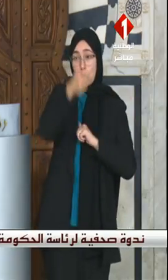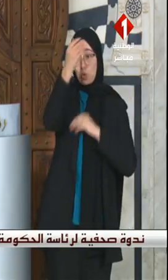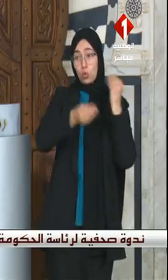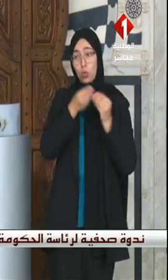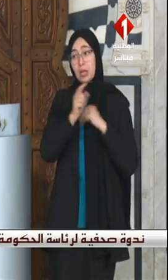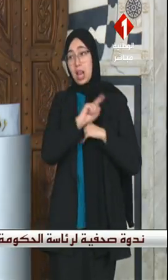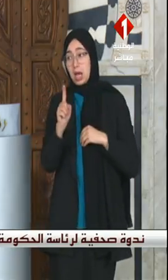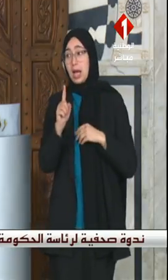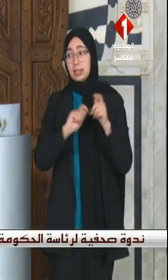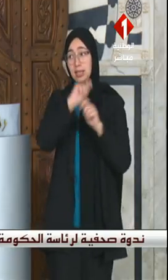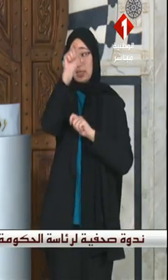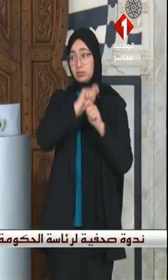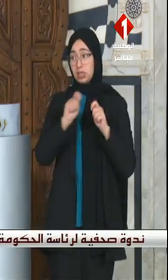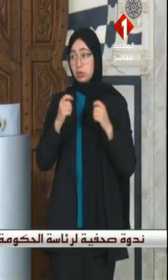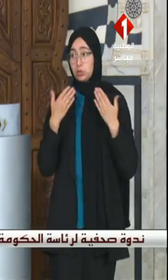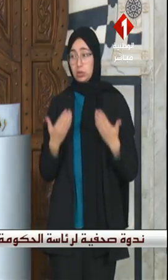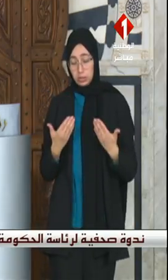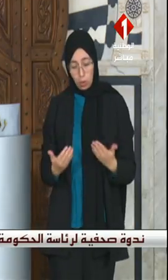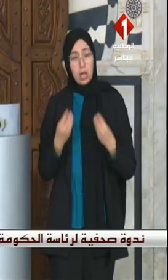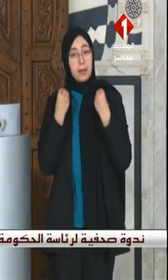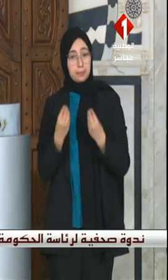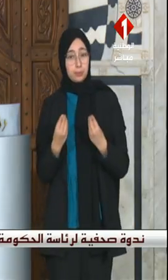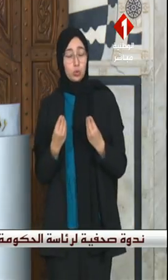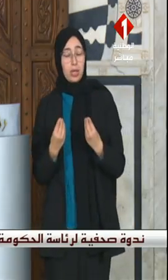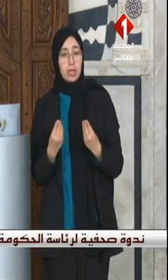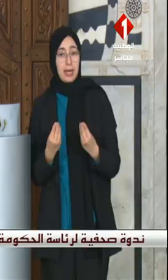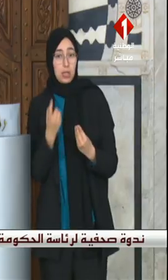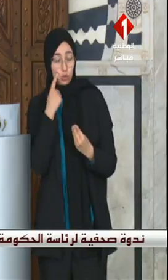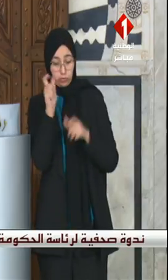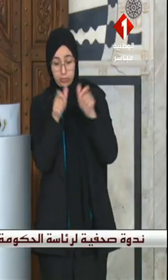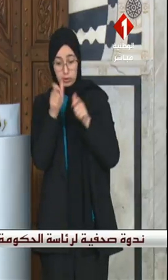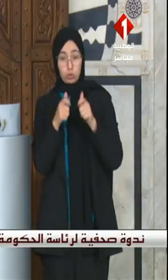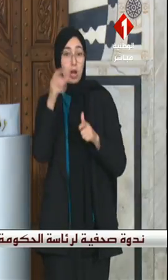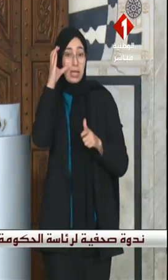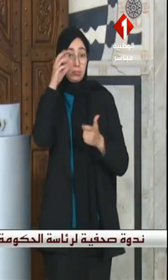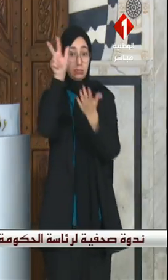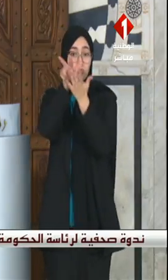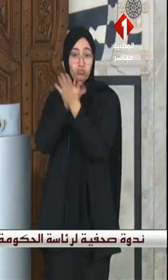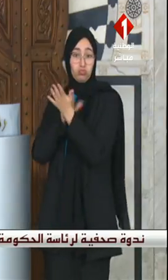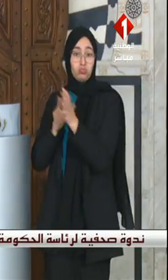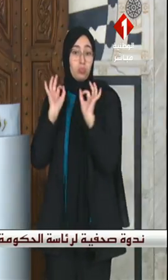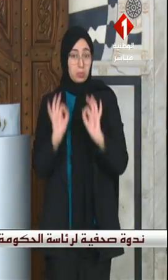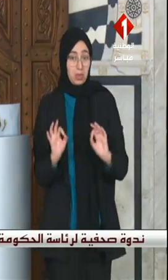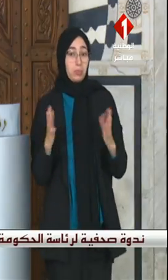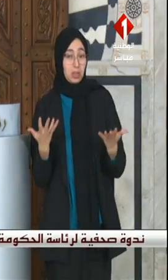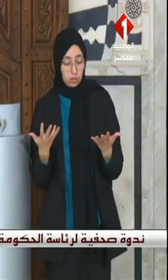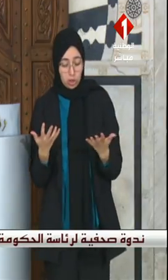لنا التقييم يأخذ بعين الاعتبار مدى تطبيق الإجراءات،